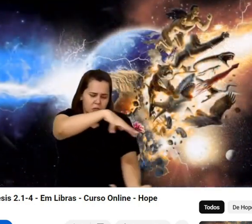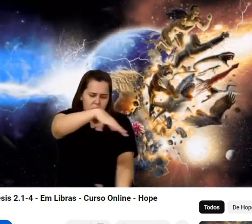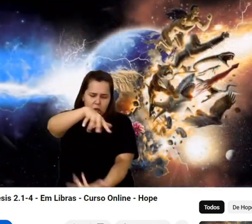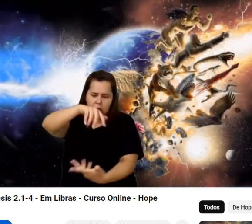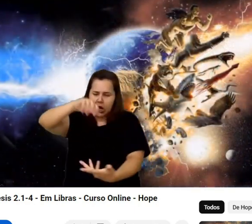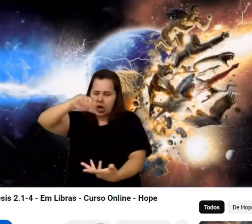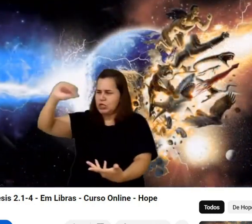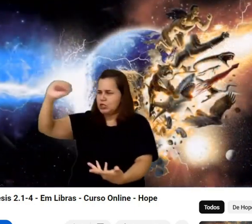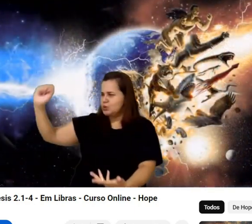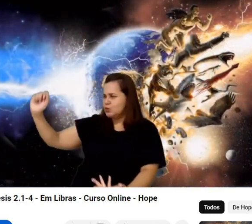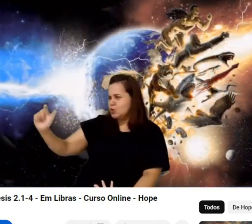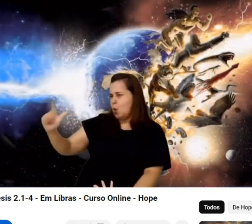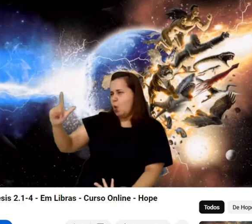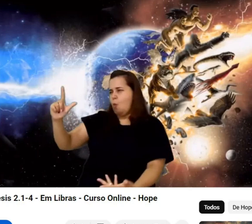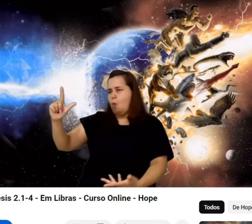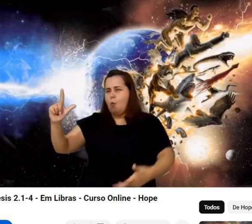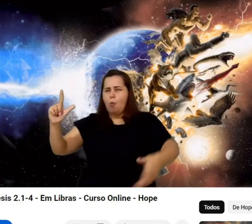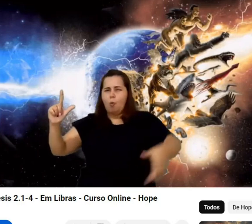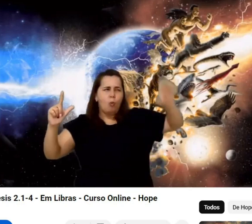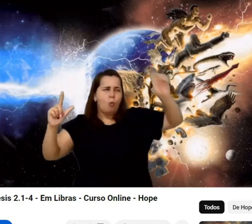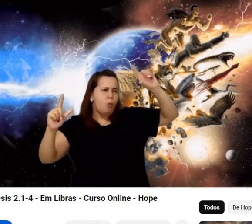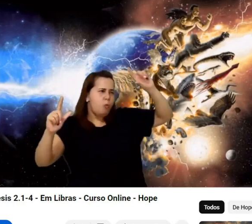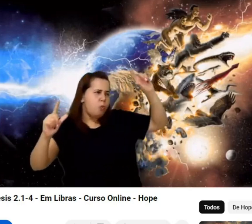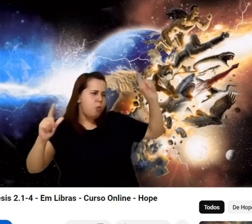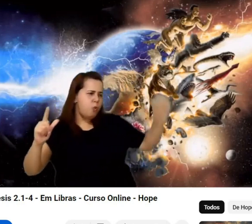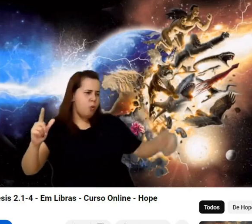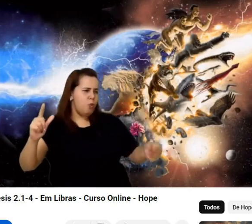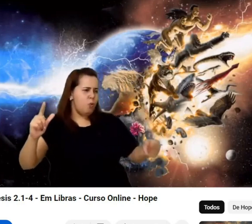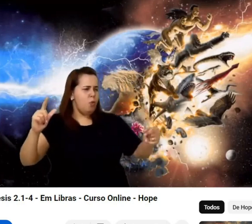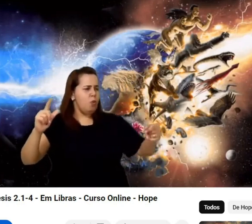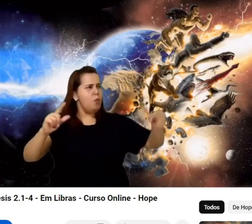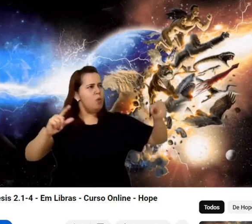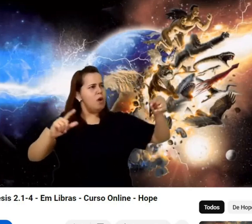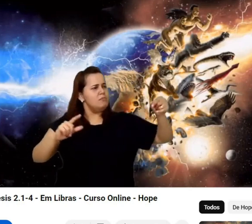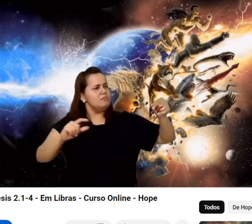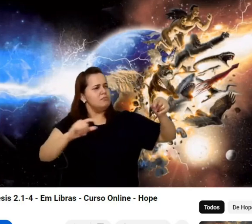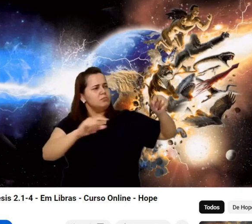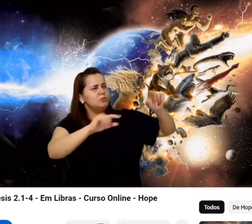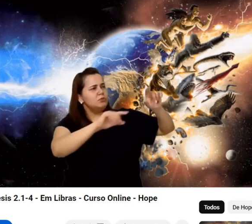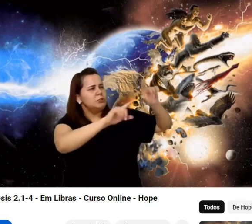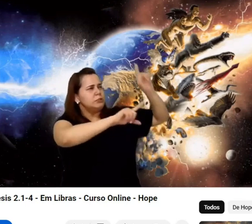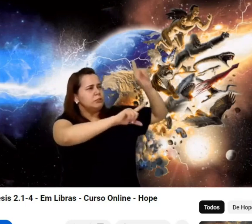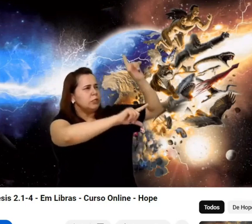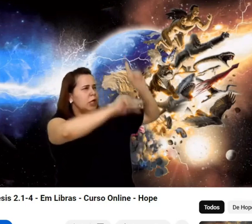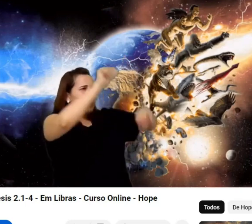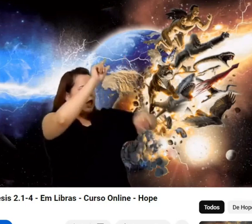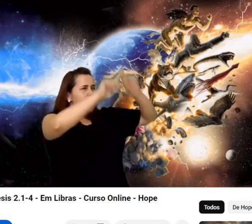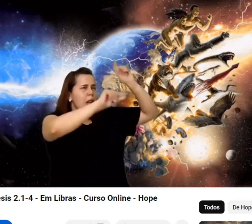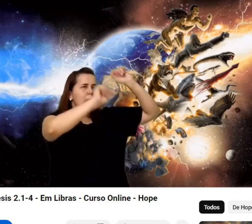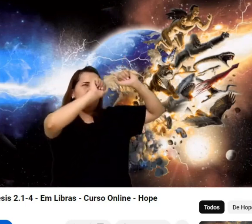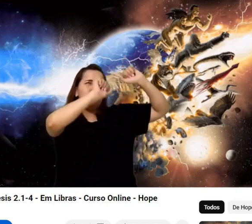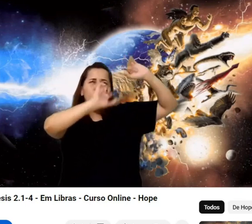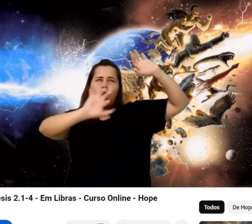o universo, a terra, os luminares, o sol, a lua,